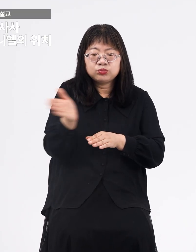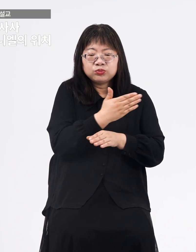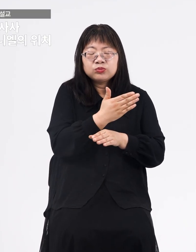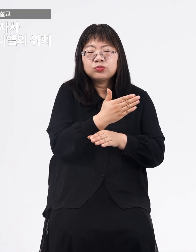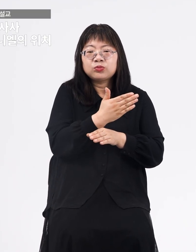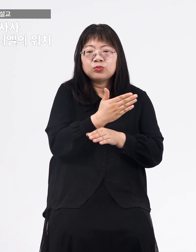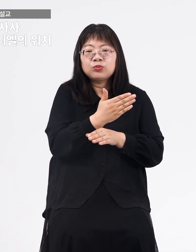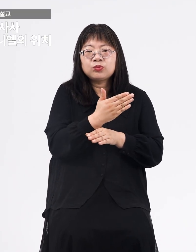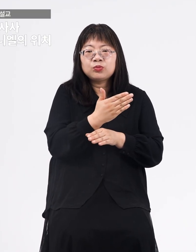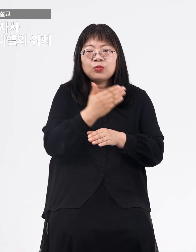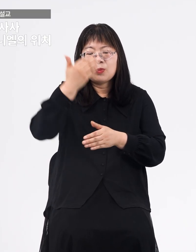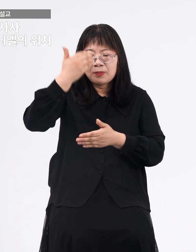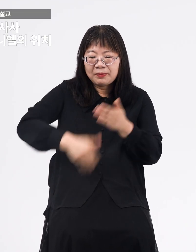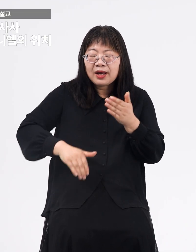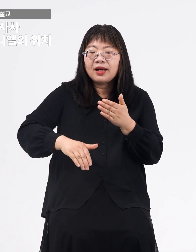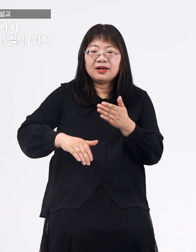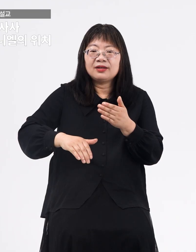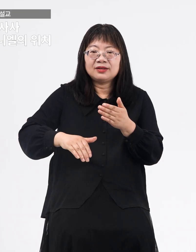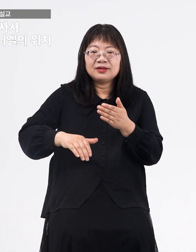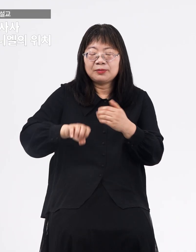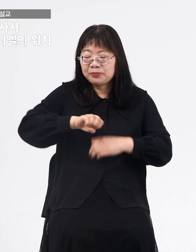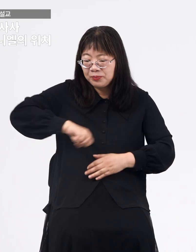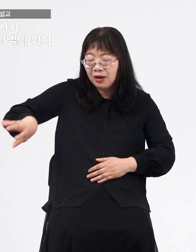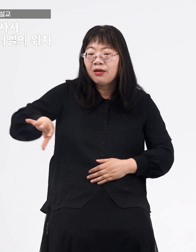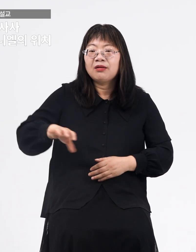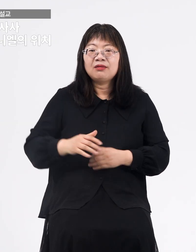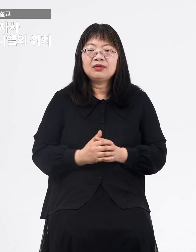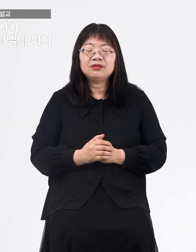제외하고 밀어내고